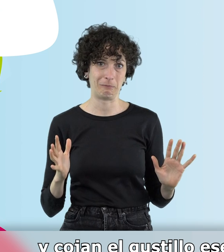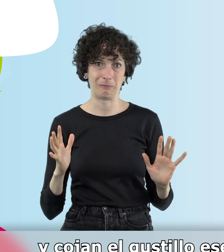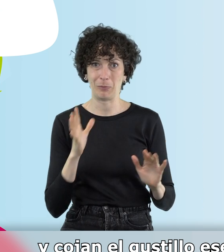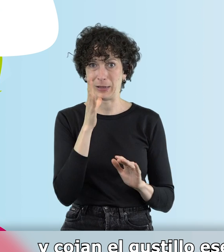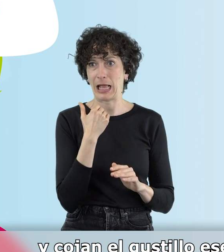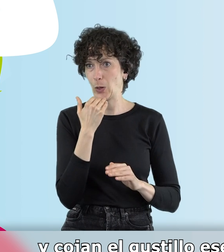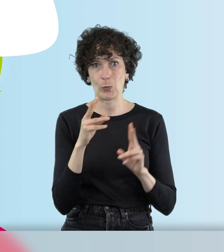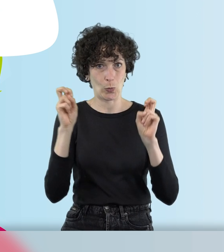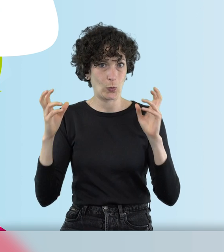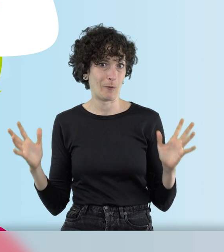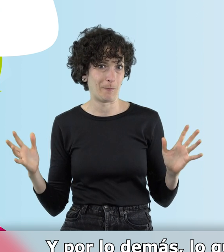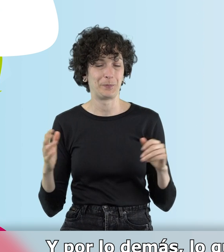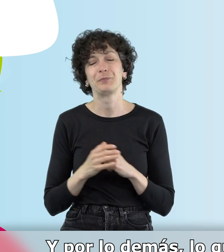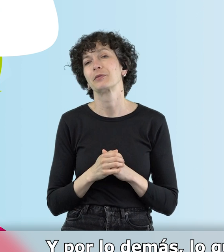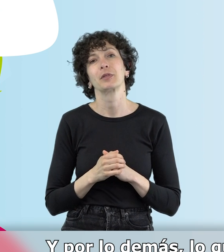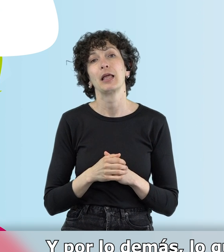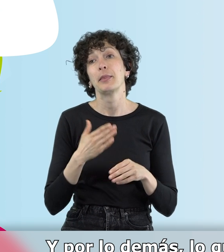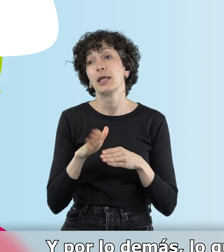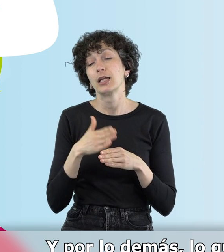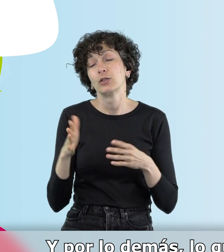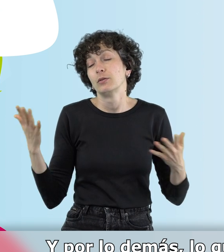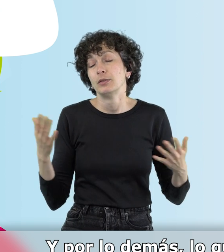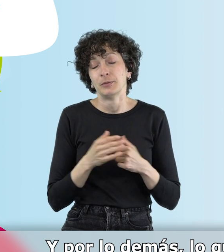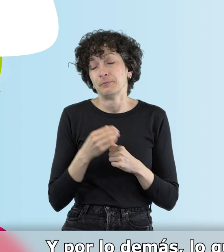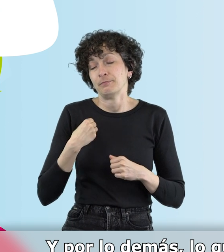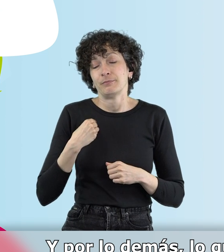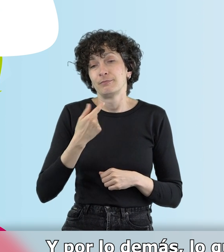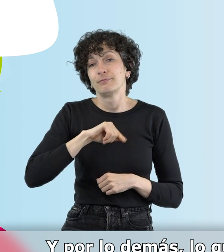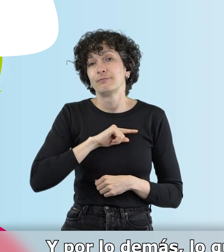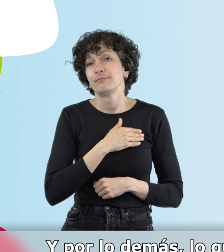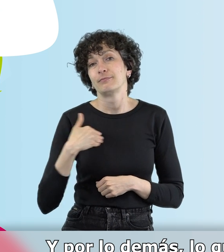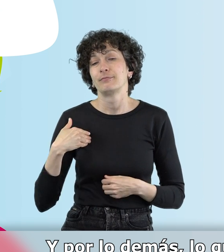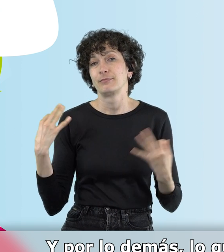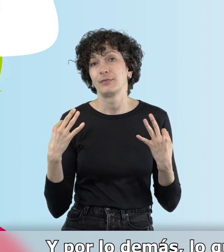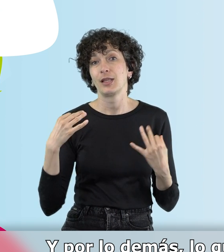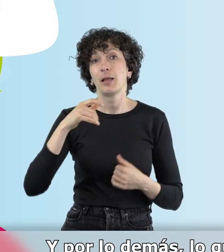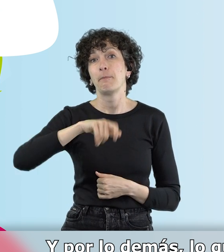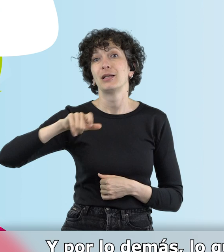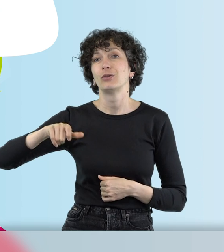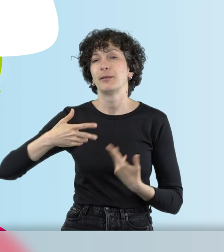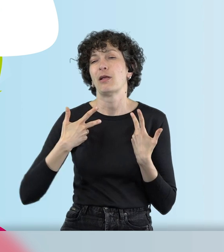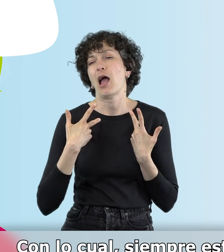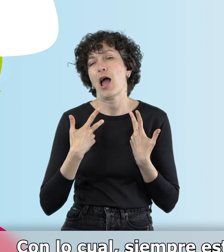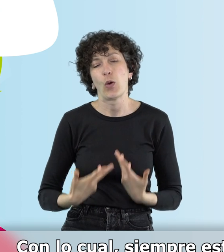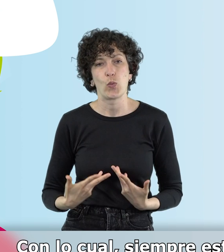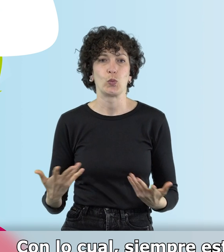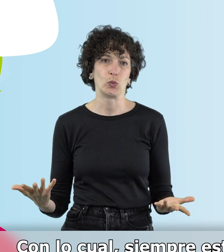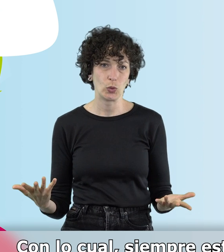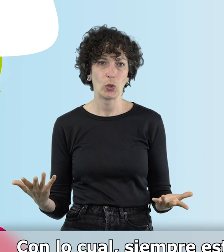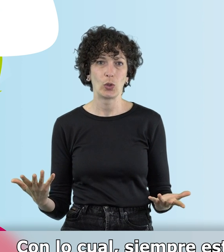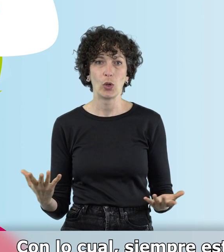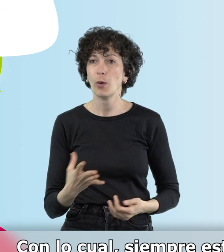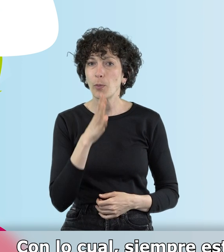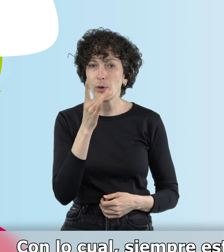muy, muy innovadora. Y por lo demás, pues eso, pues son lo que queremos es que la gente que esté a gusto, por lo